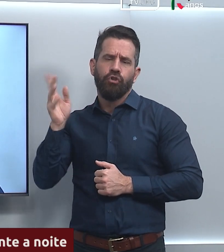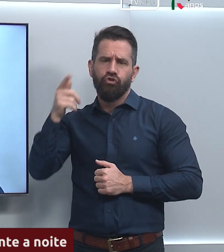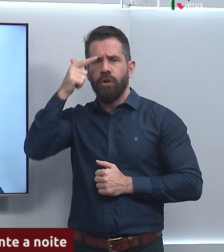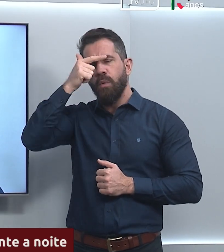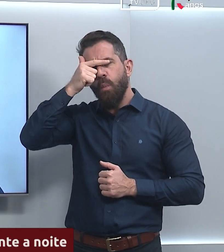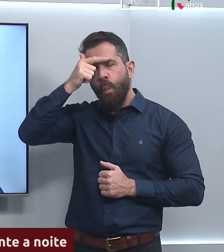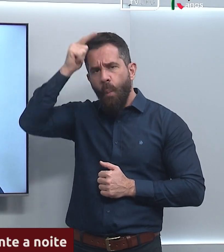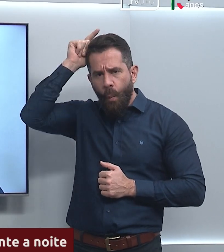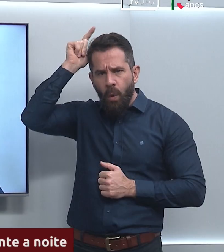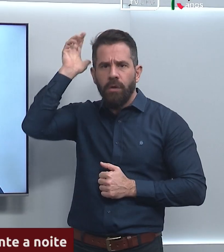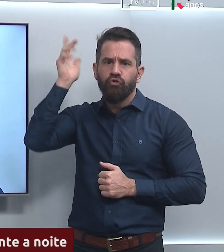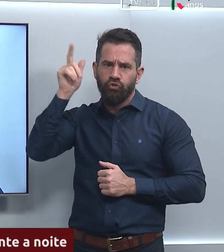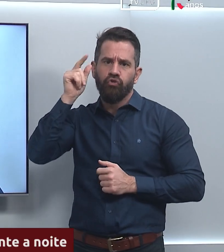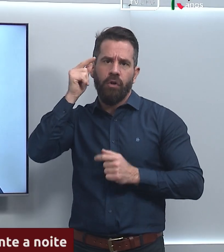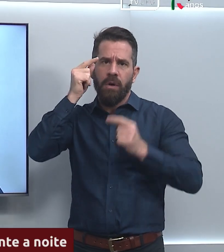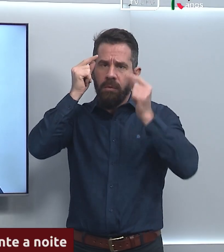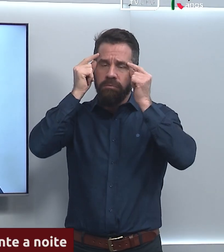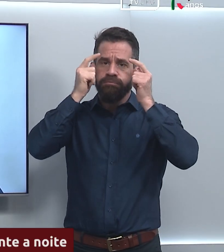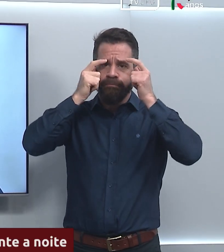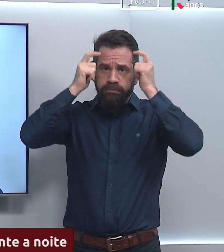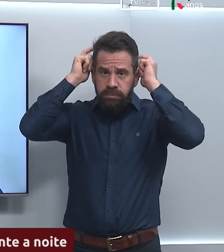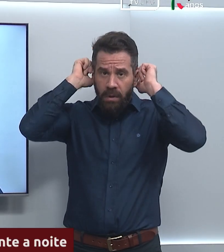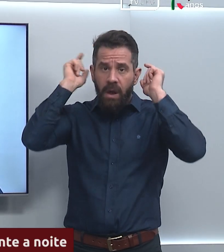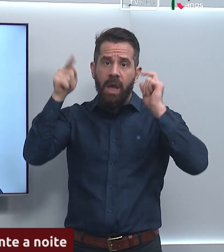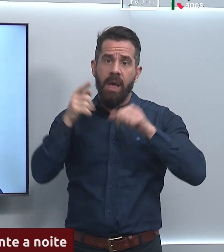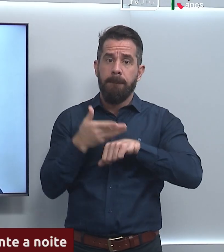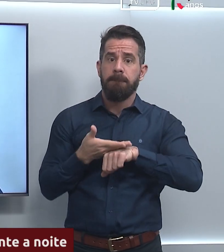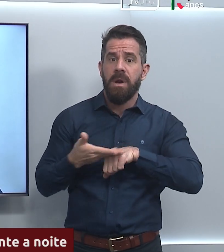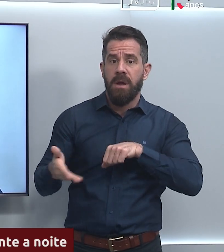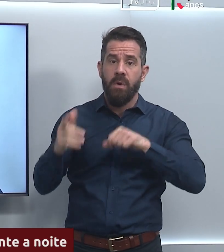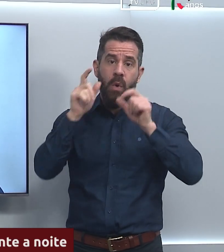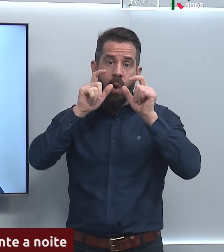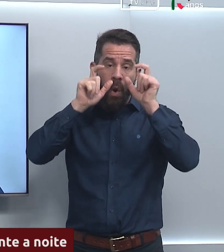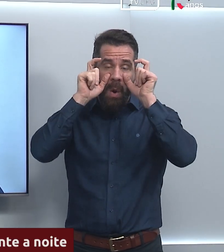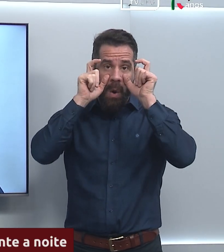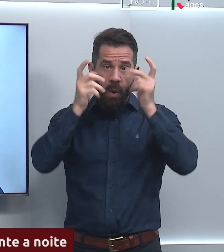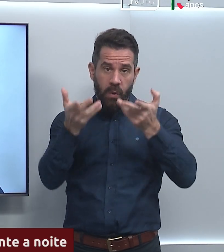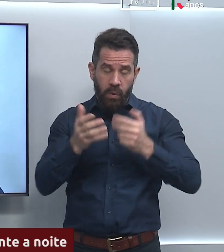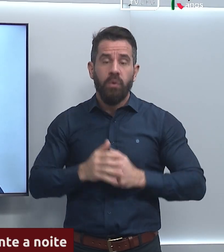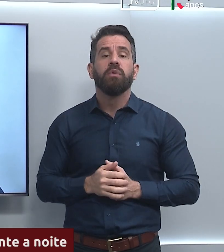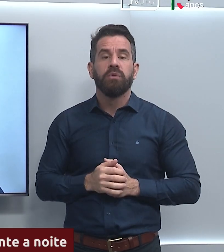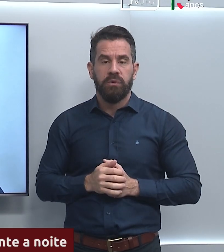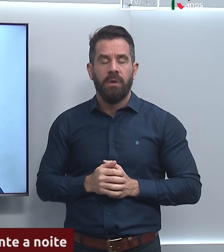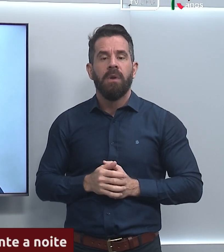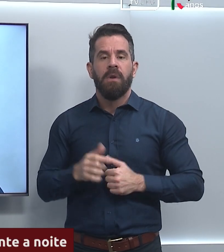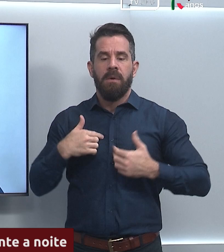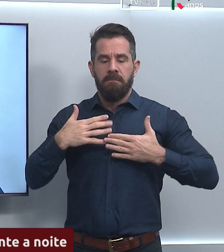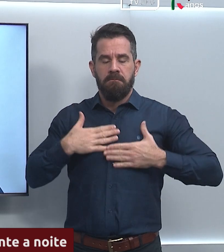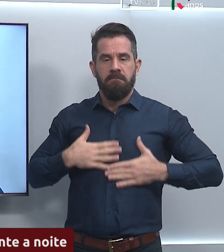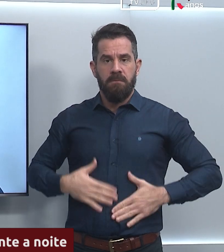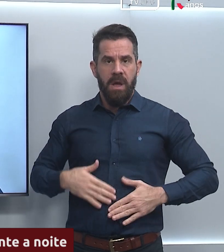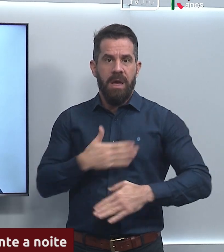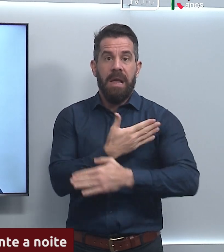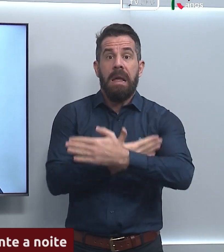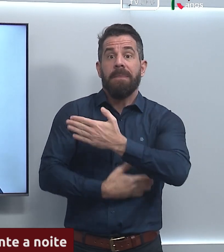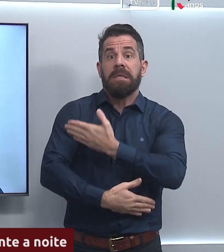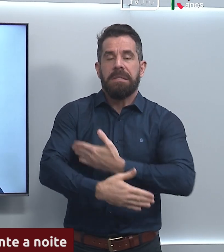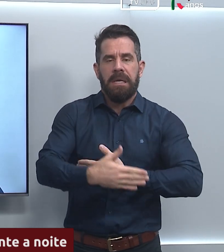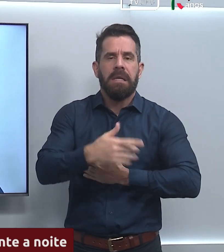calvo, mas os cabelos atrás são brancos, uso óculos e uma camiseta preta.